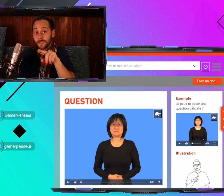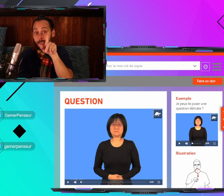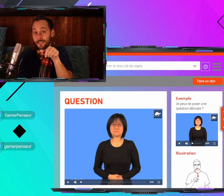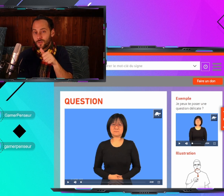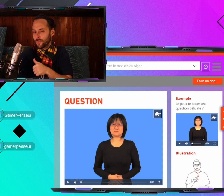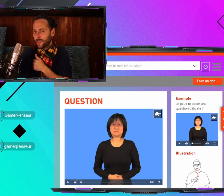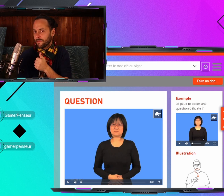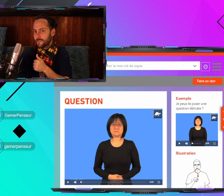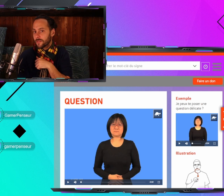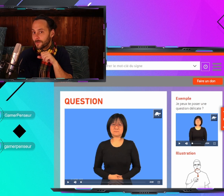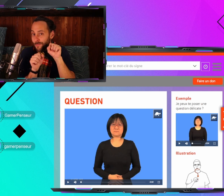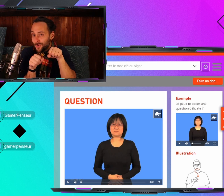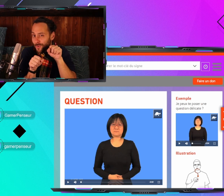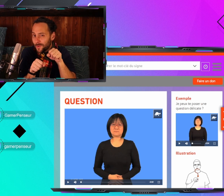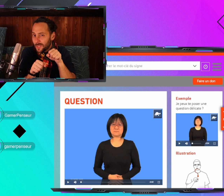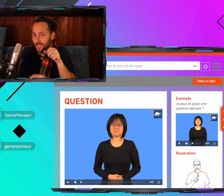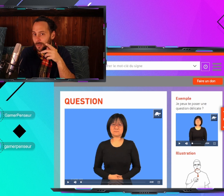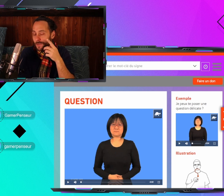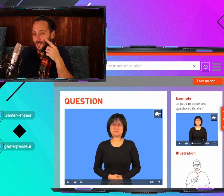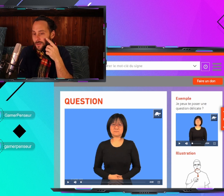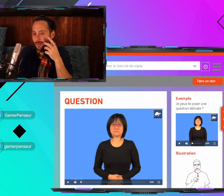Voilà. Question privée, peut.